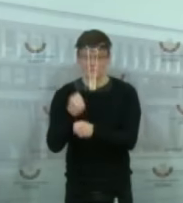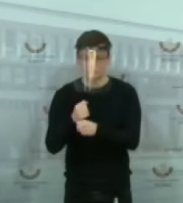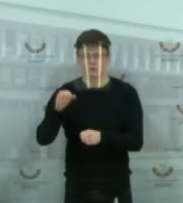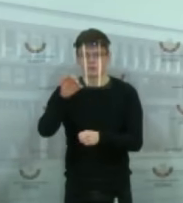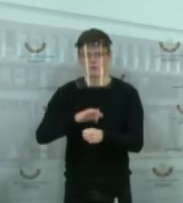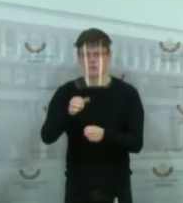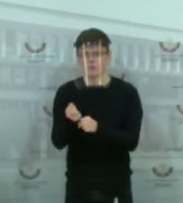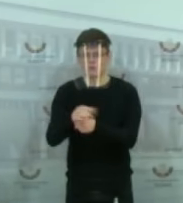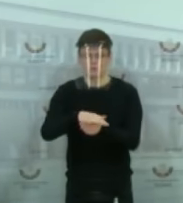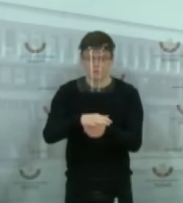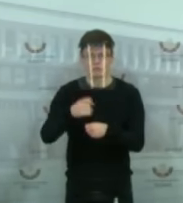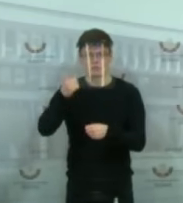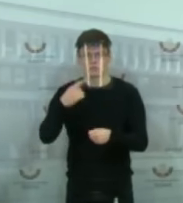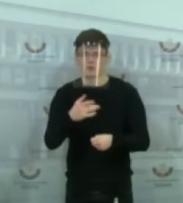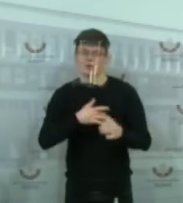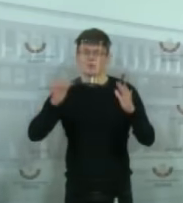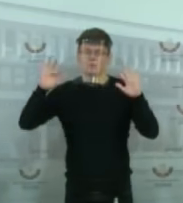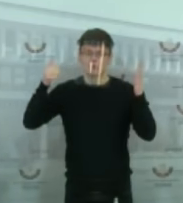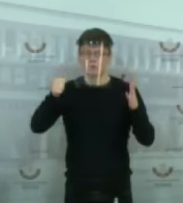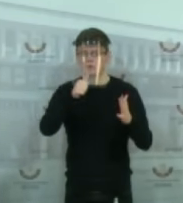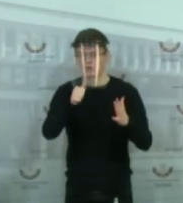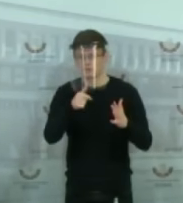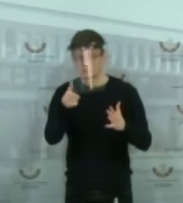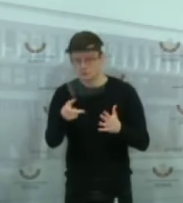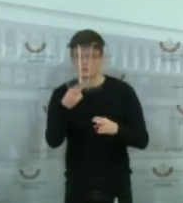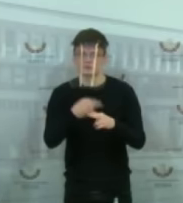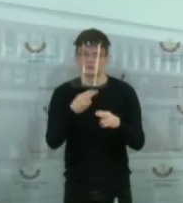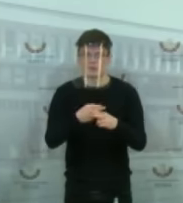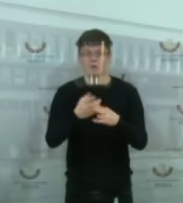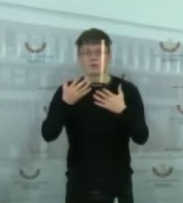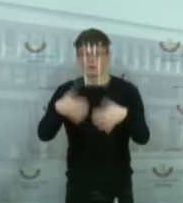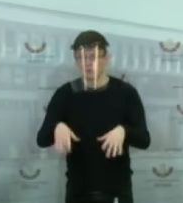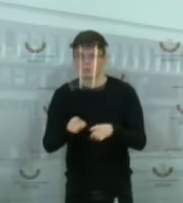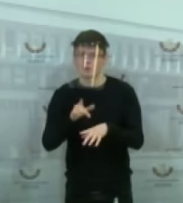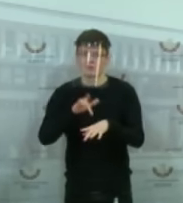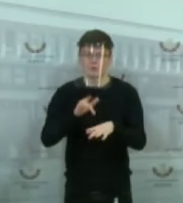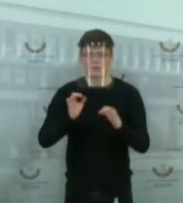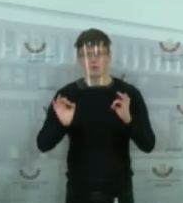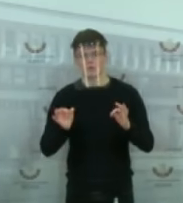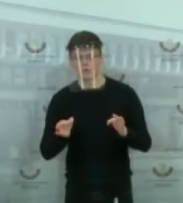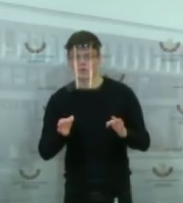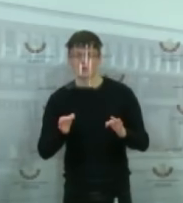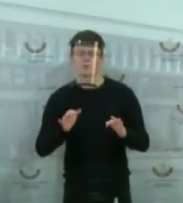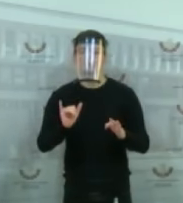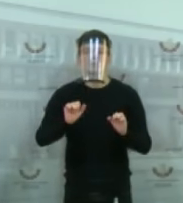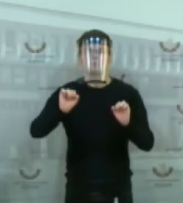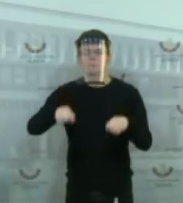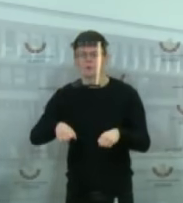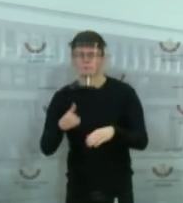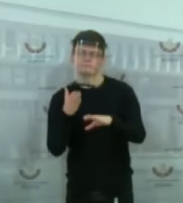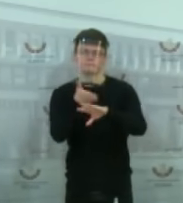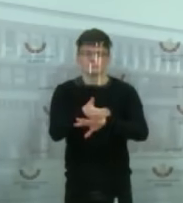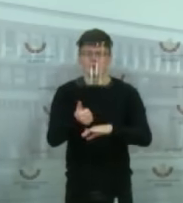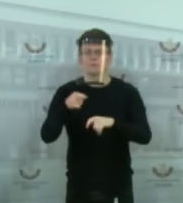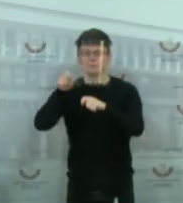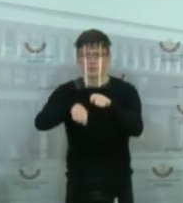koronaviruso pasitikslinti, gal jie yra persirgę, nepajautę simptomų, kur ir kokia tvarka jie tai galėtų padaryti. Tai galbūt dar galės ir